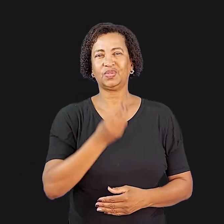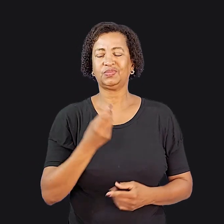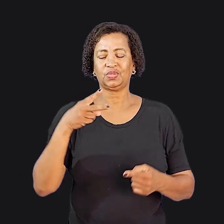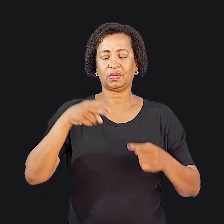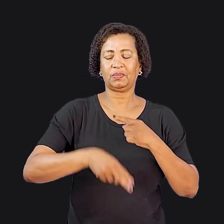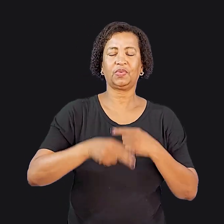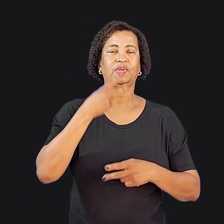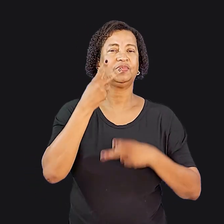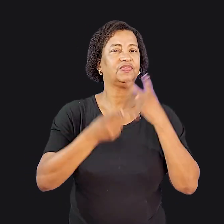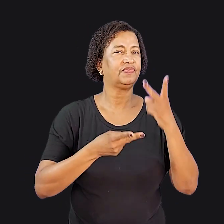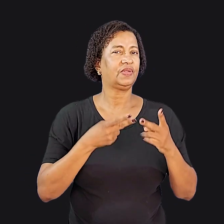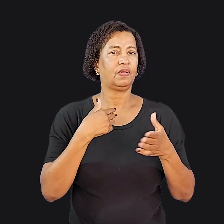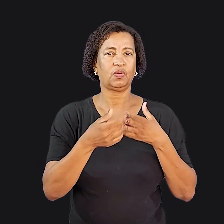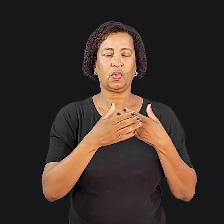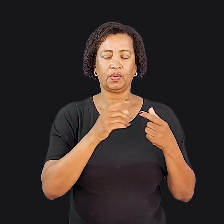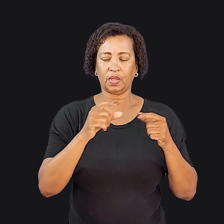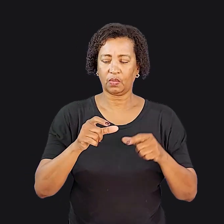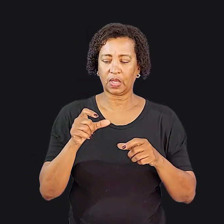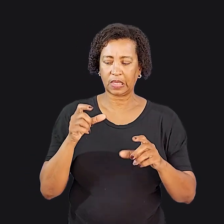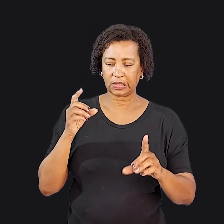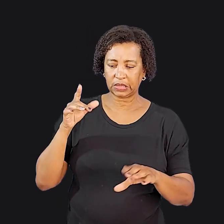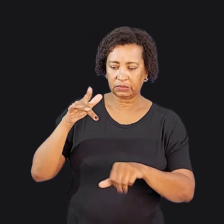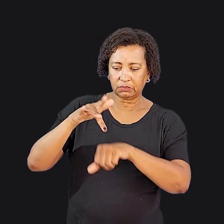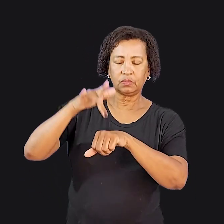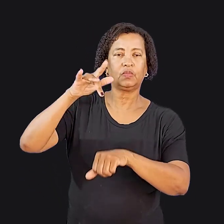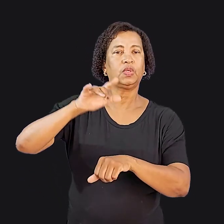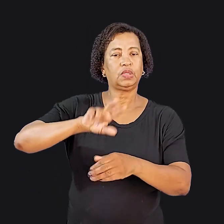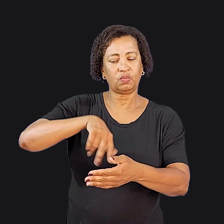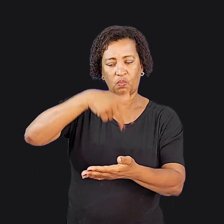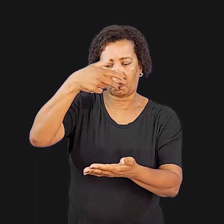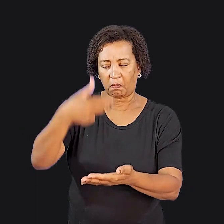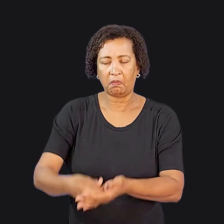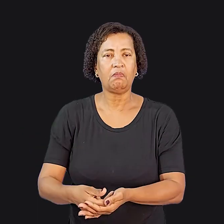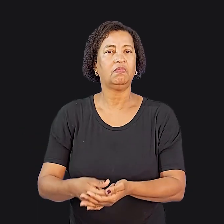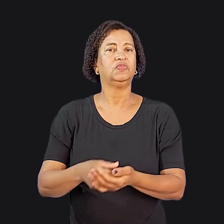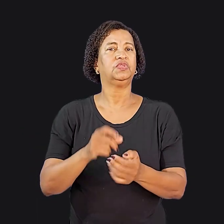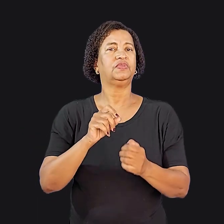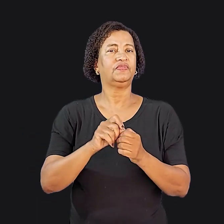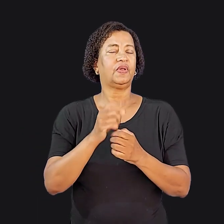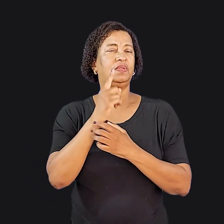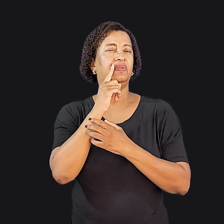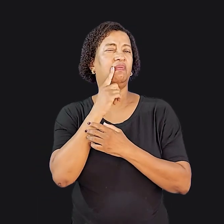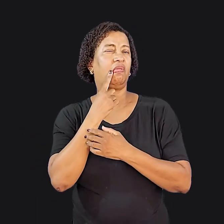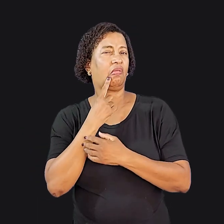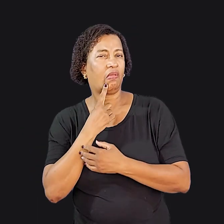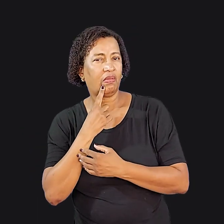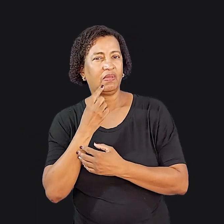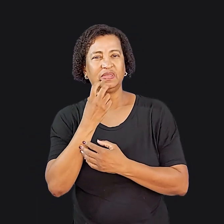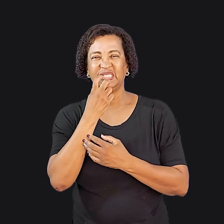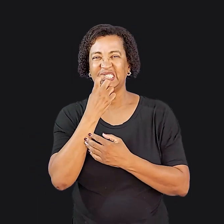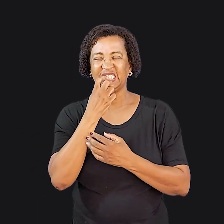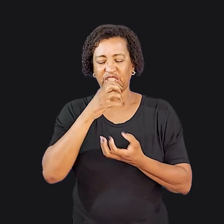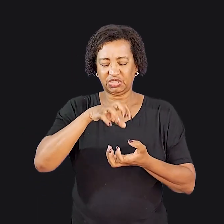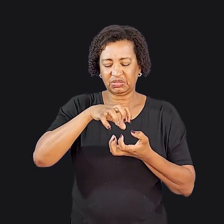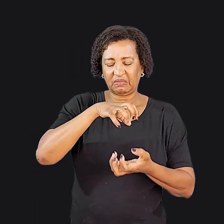falar. Onde quer que o apanhe, joga-o no chão. Ele espuma pela boca, range os dentes e fica